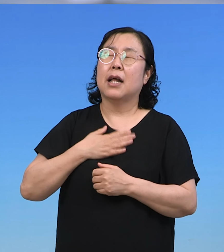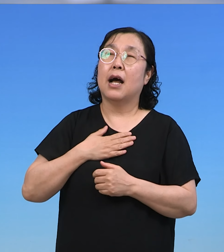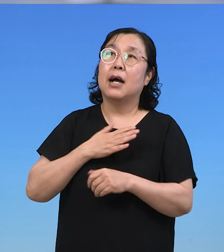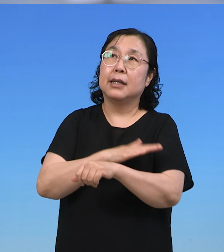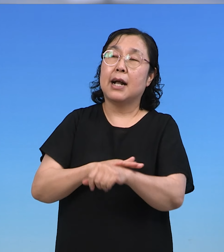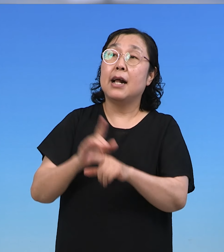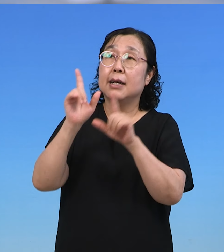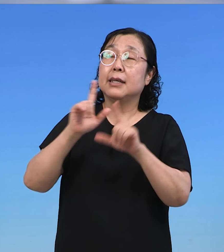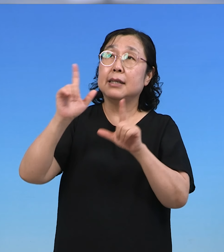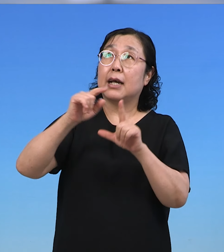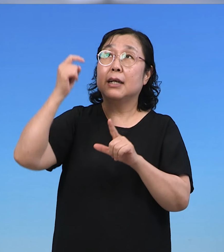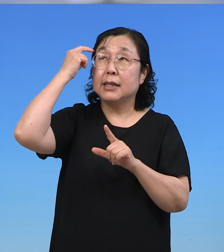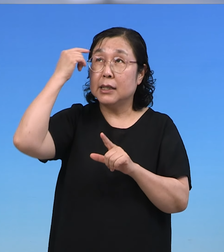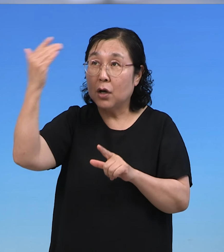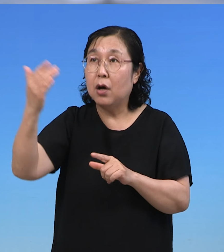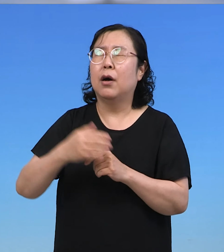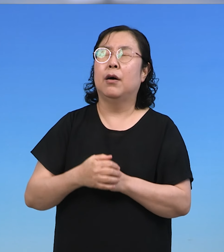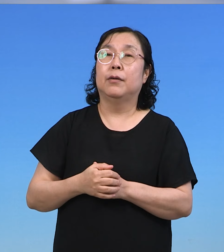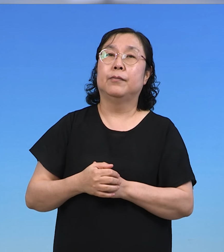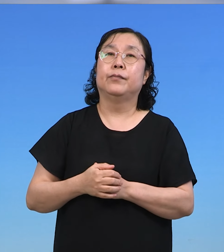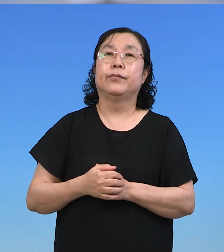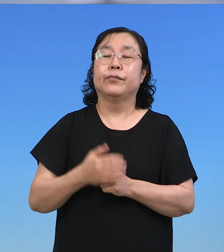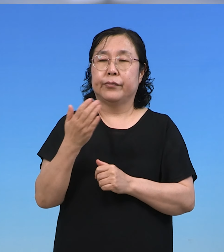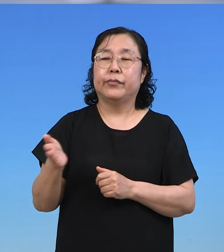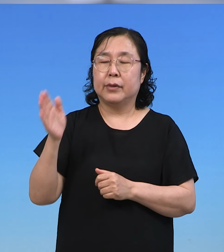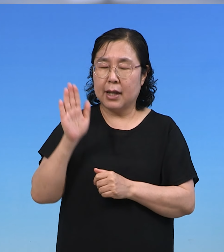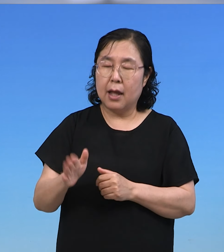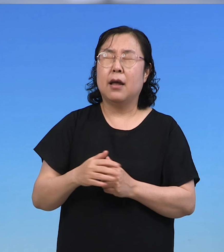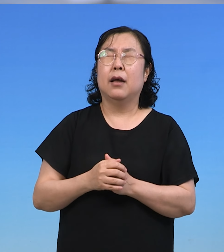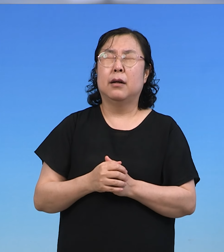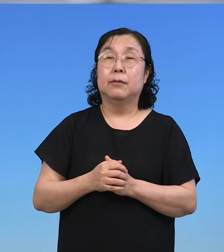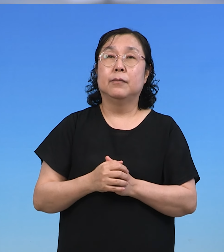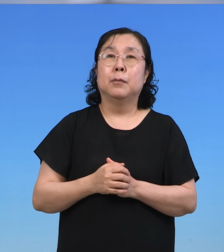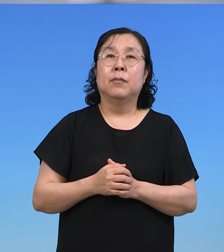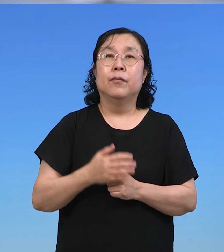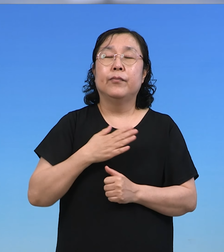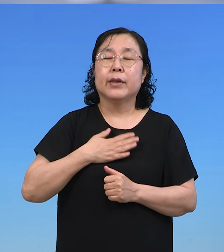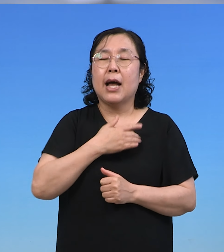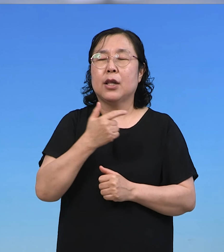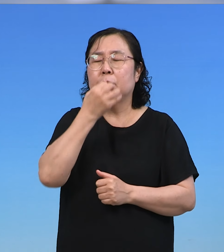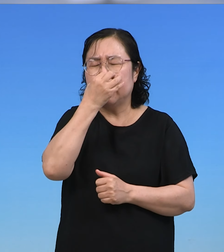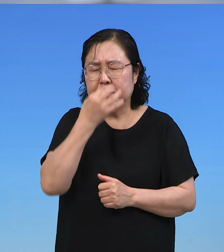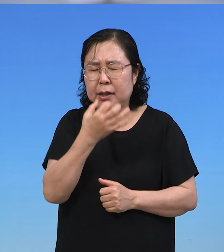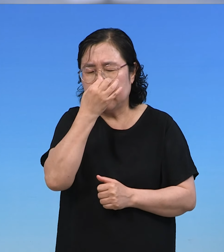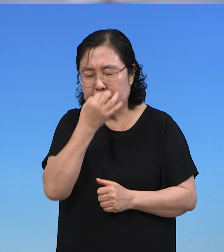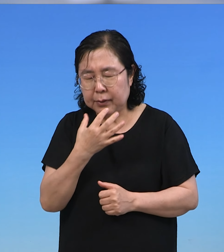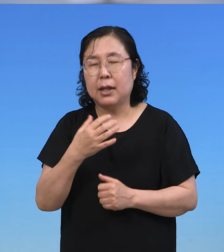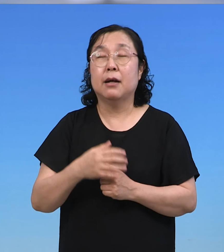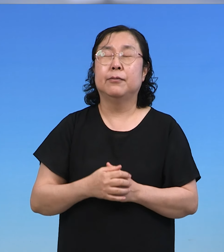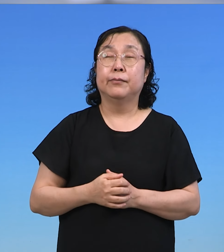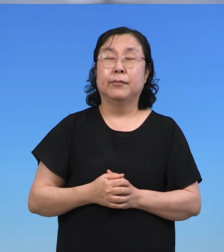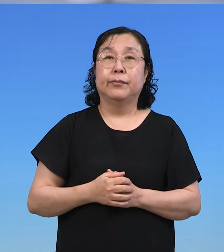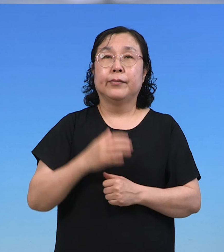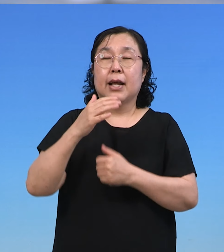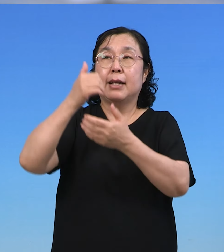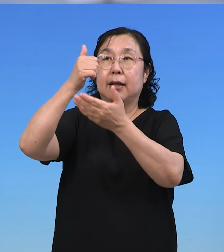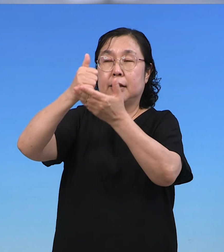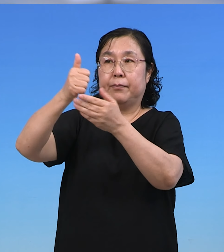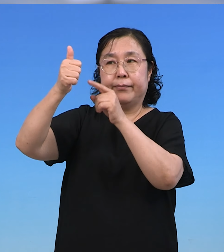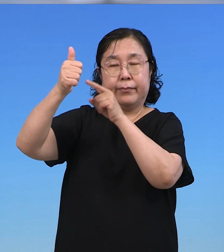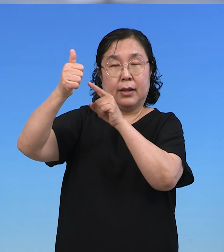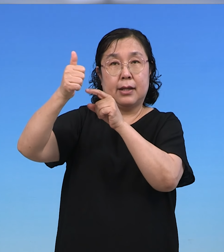이만하면 잘 살았지에, 근데 좀 힘들었습니다.